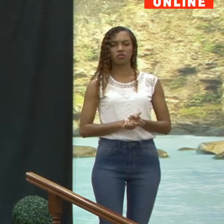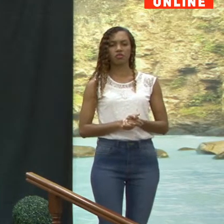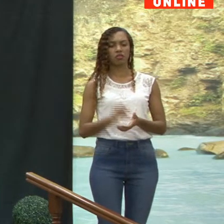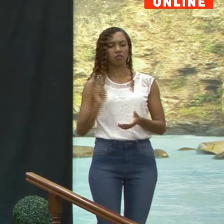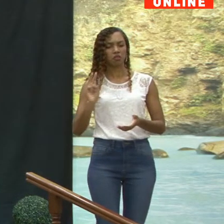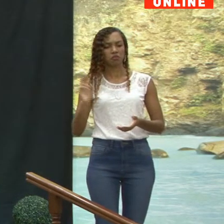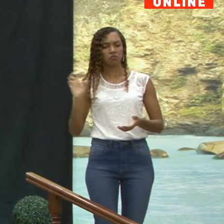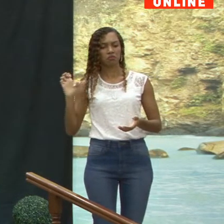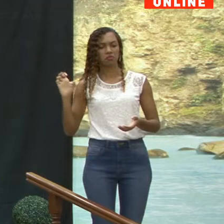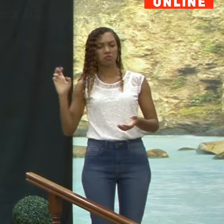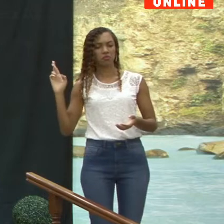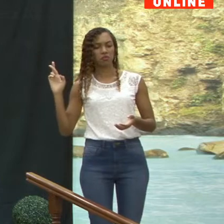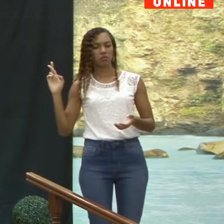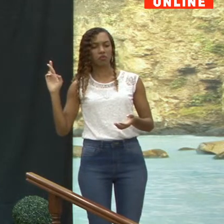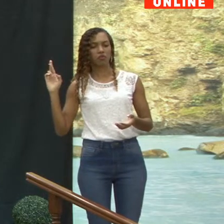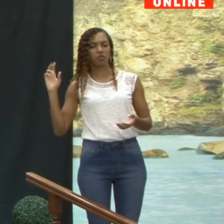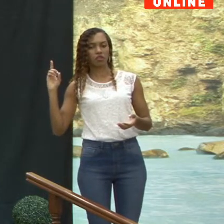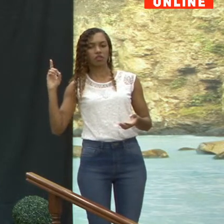Sodoma.